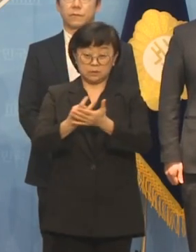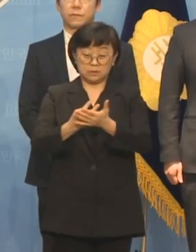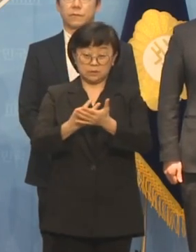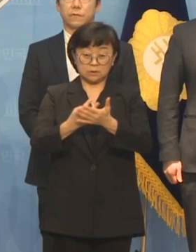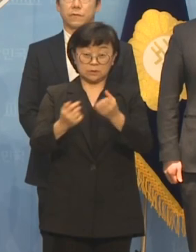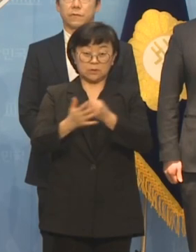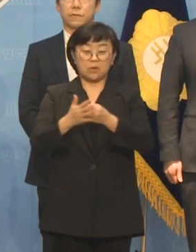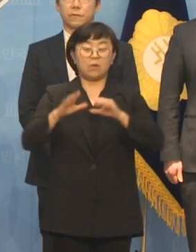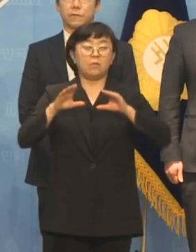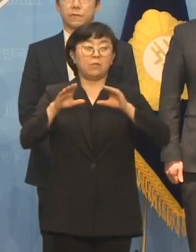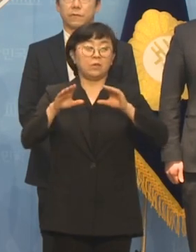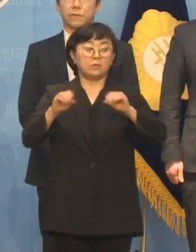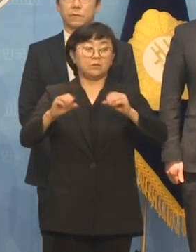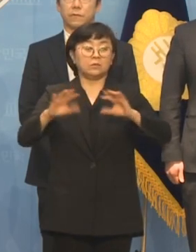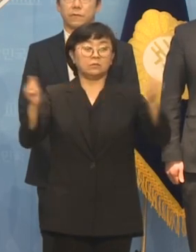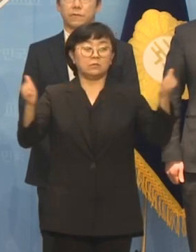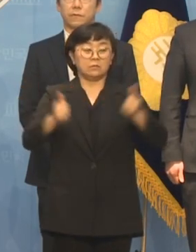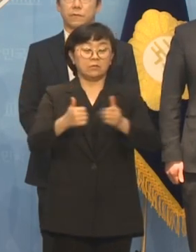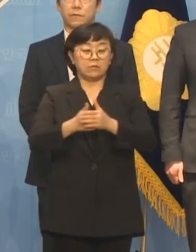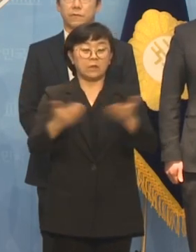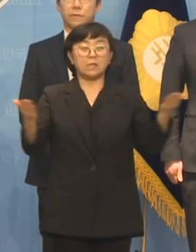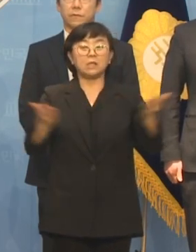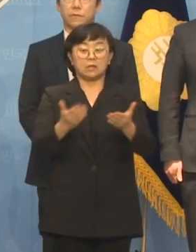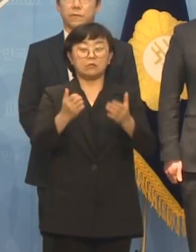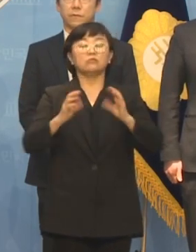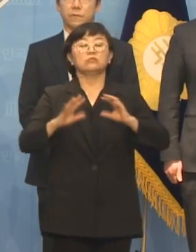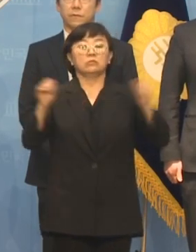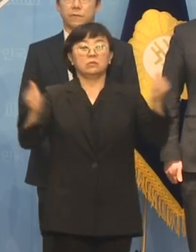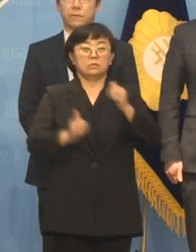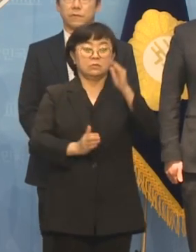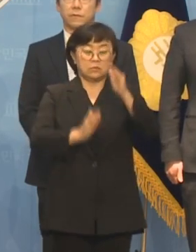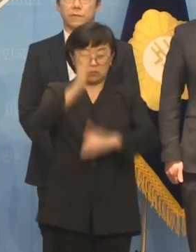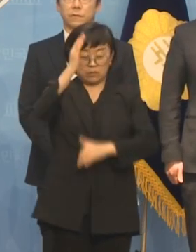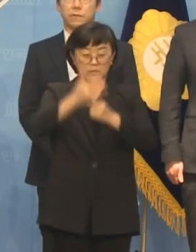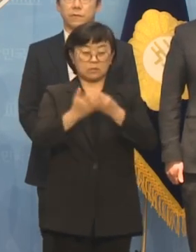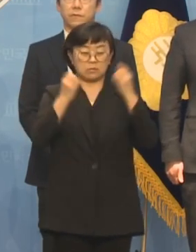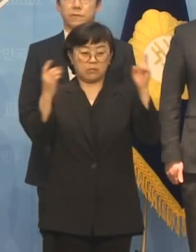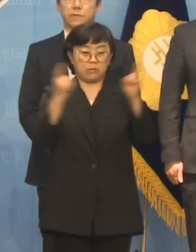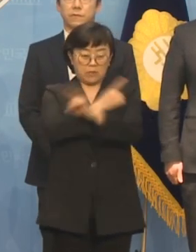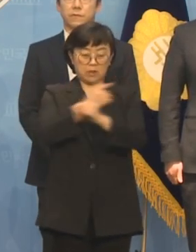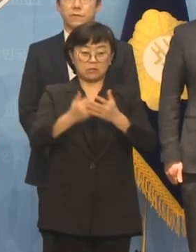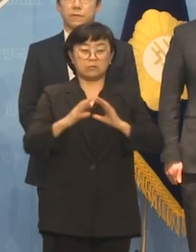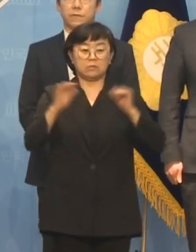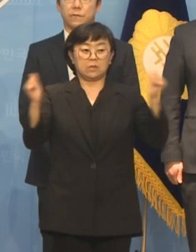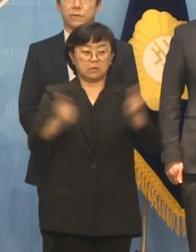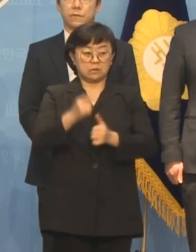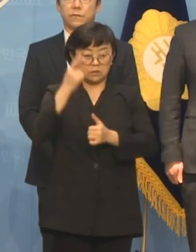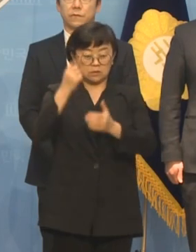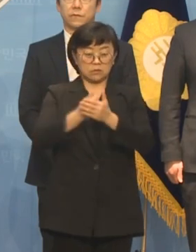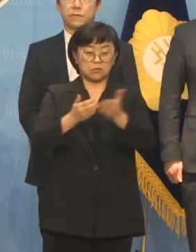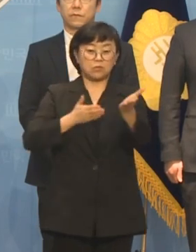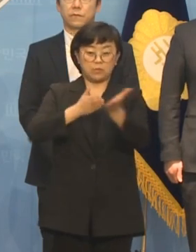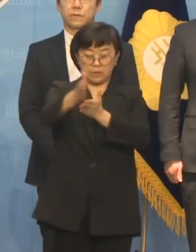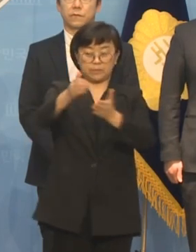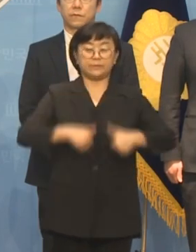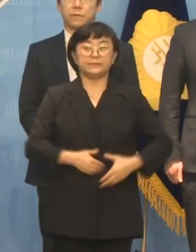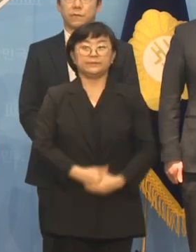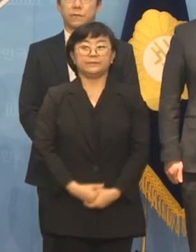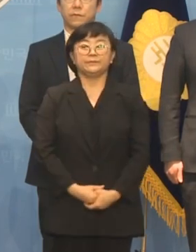강짜부리기로 멈춰버린 국회를 일하는 국회를 넘어서 개혁하는 국회로 만들겠다는 의지로 돌파해야